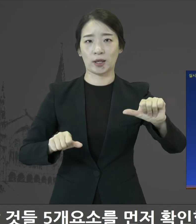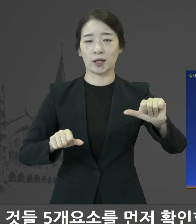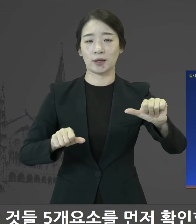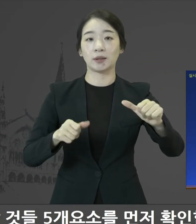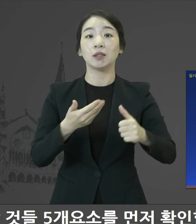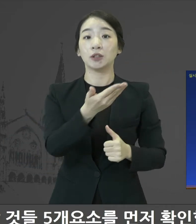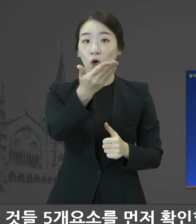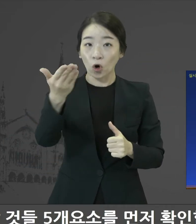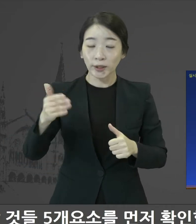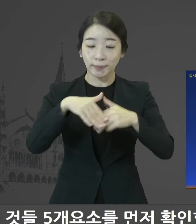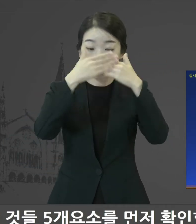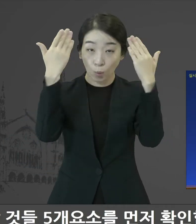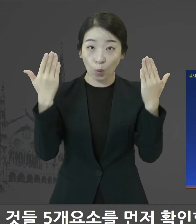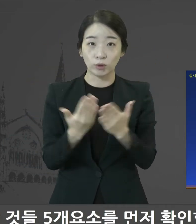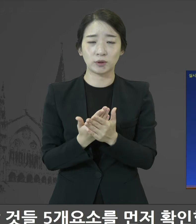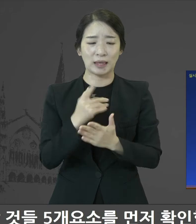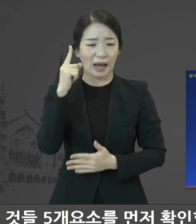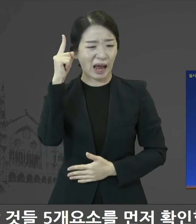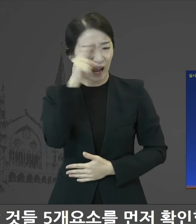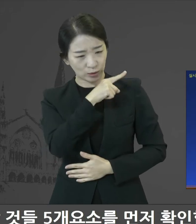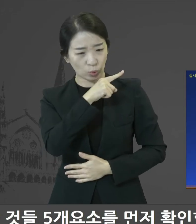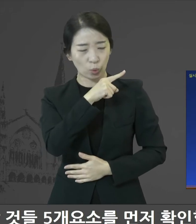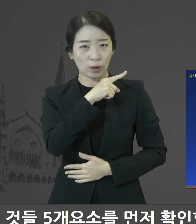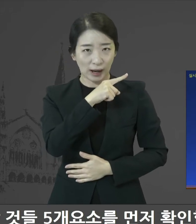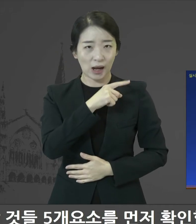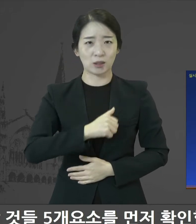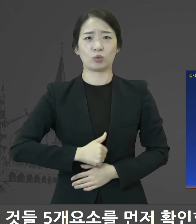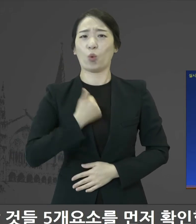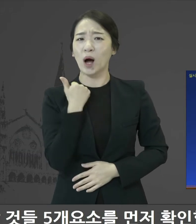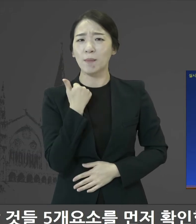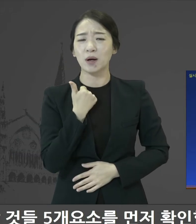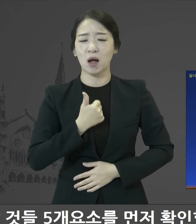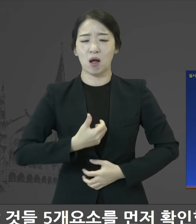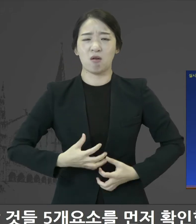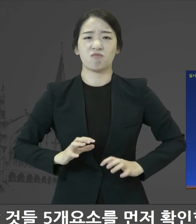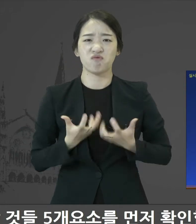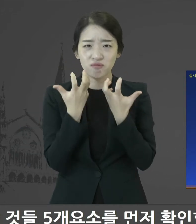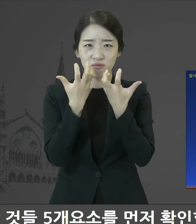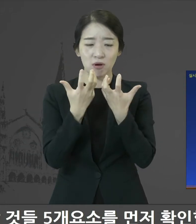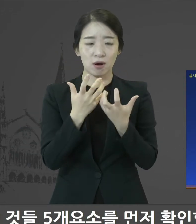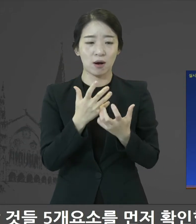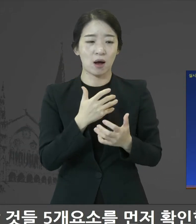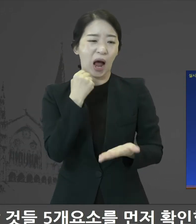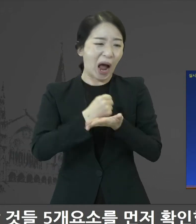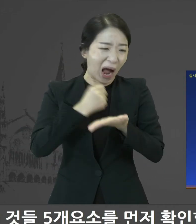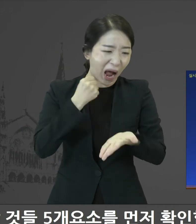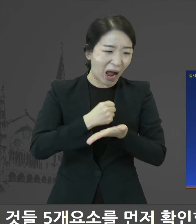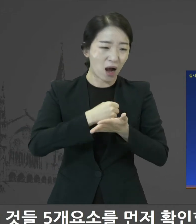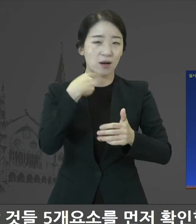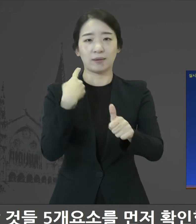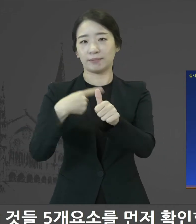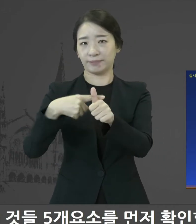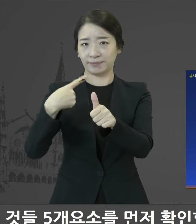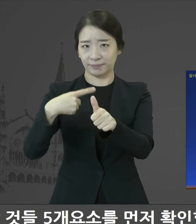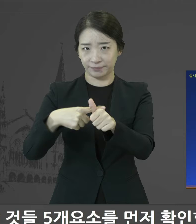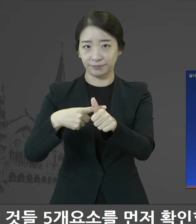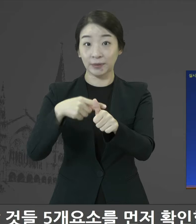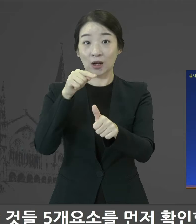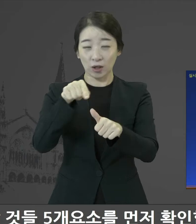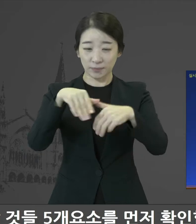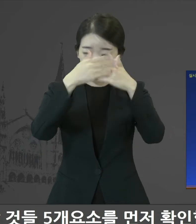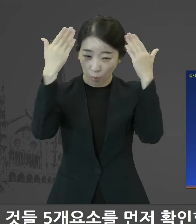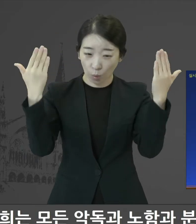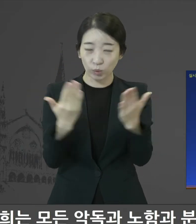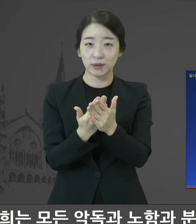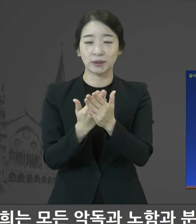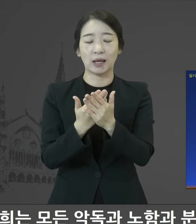시작. 너희는 모든 악독과 노함과 분냄과 떠드는 것과 비방하는 것과 것을